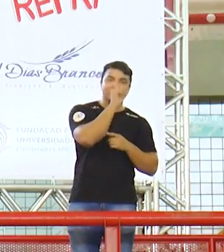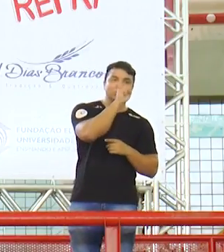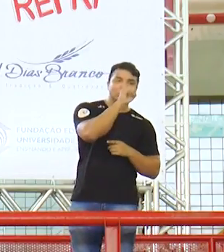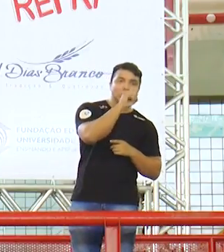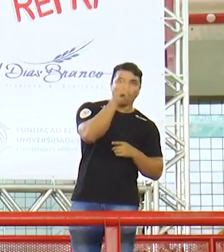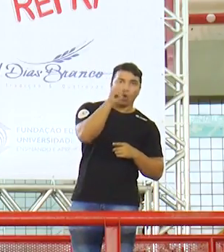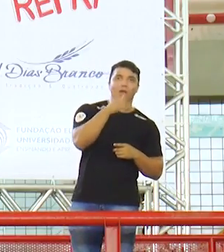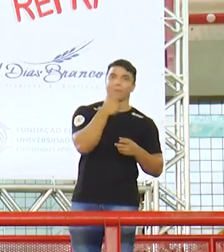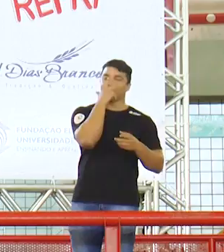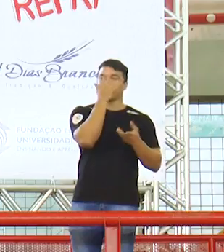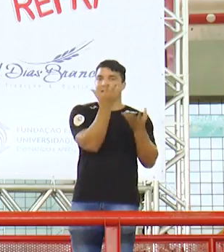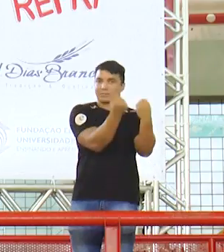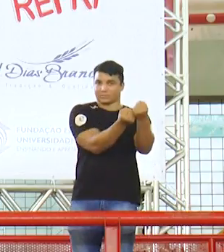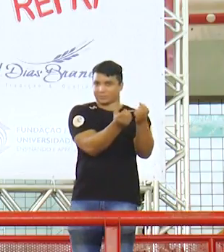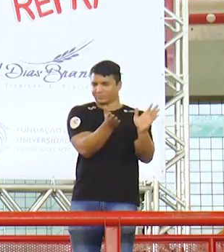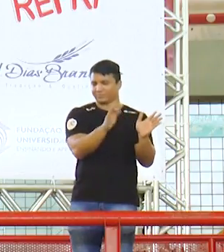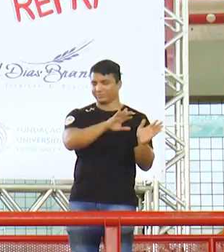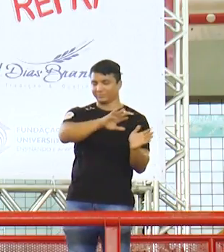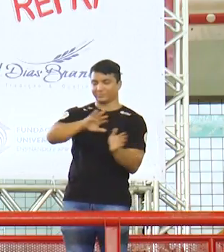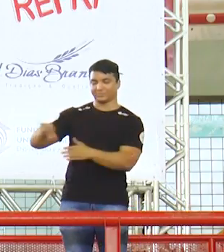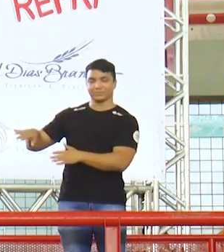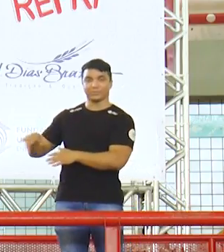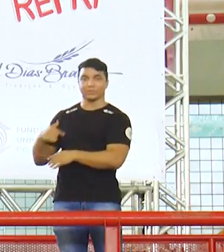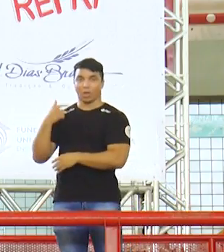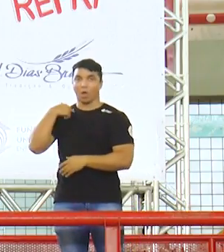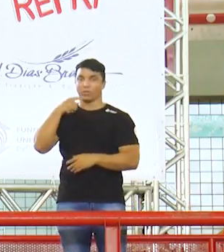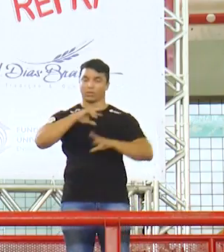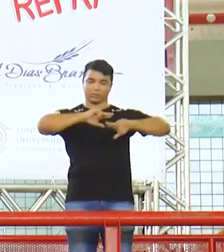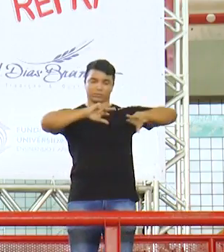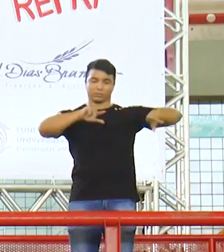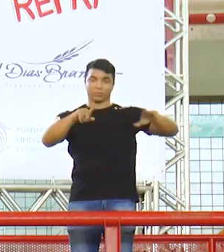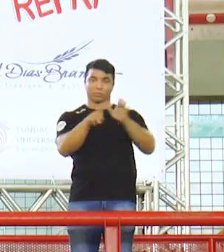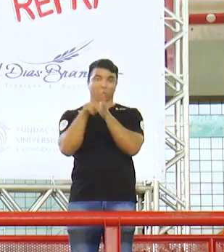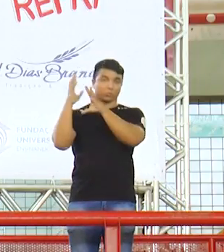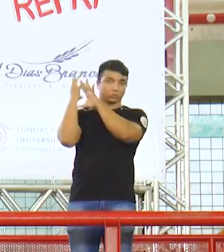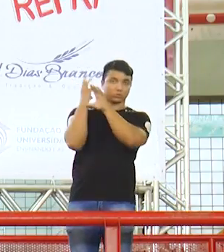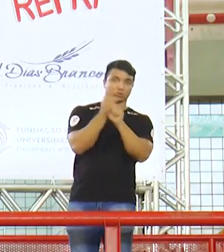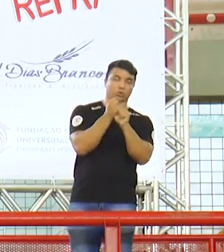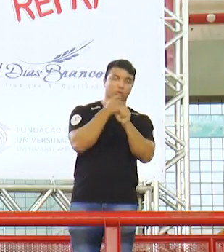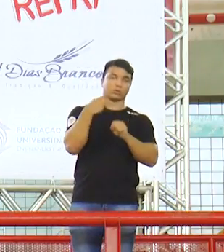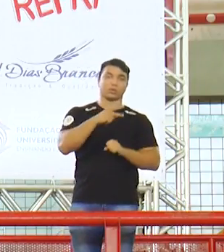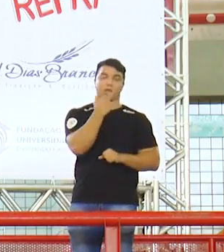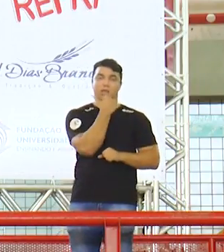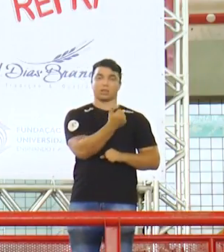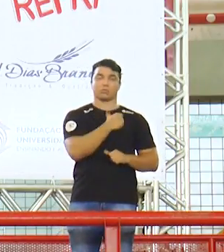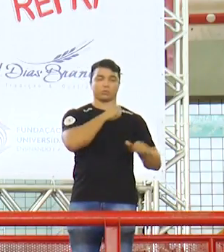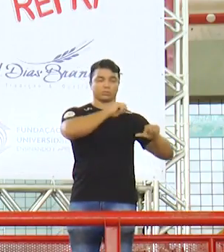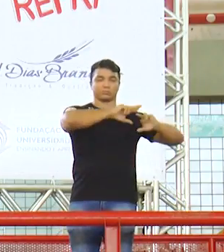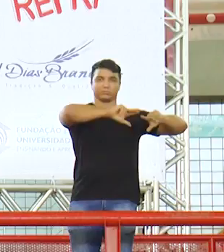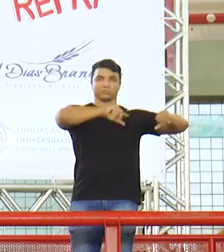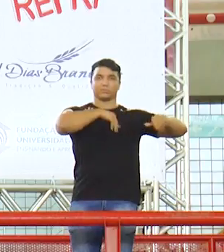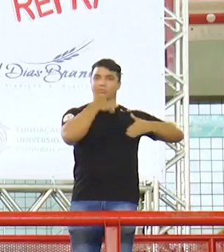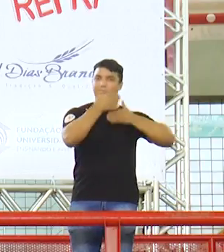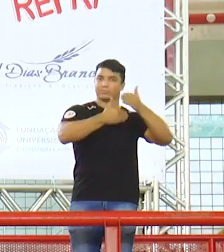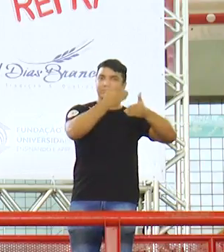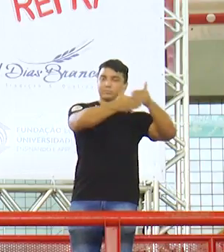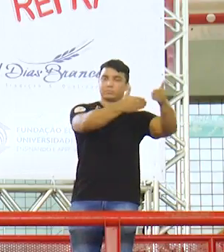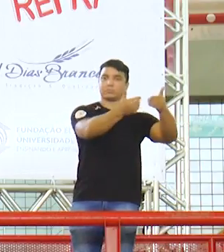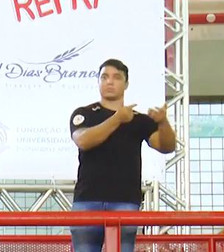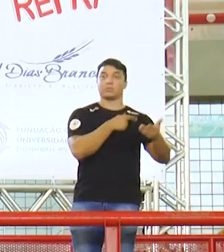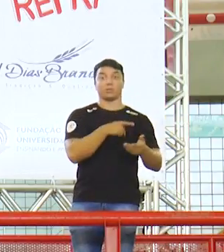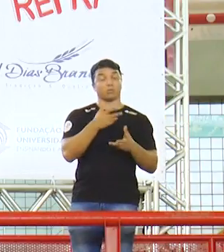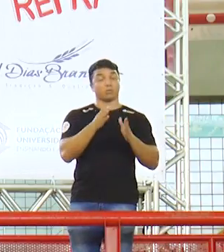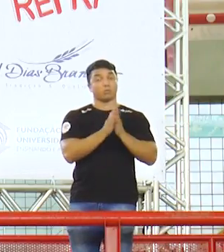acredito, né? Muito bem. Além da variação que é histórica, a língua variando com o passar do tempo, queria